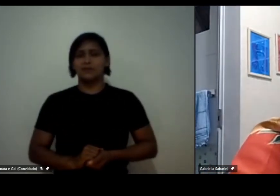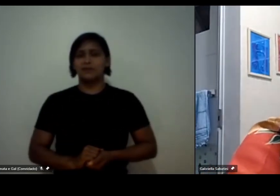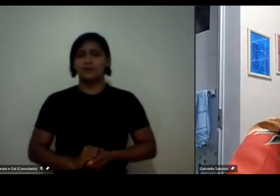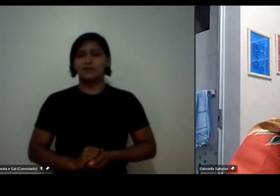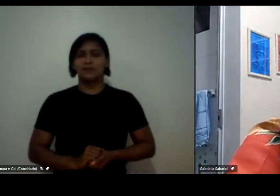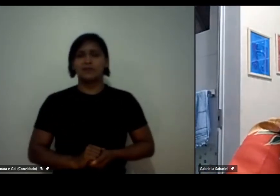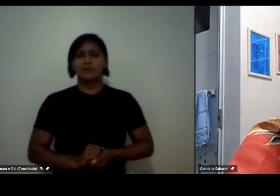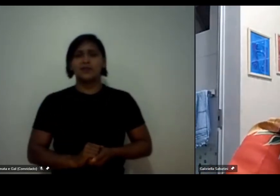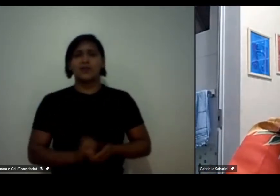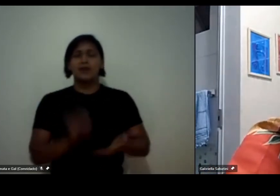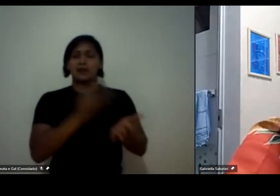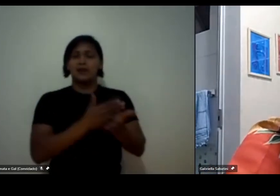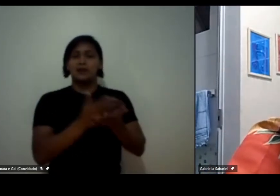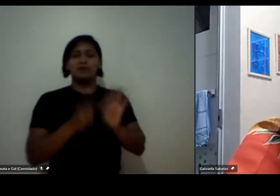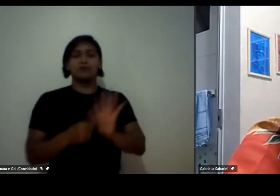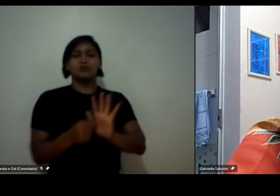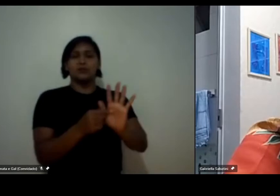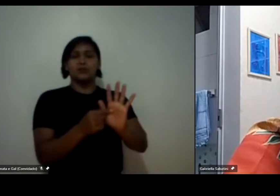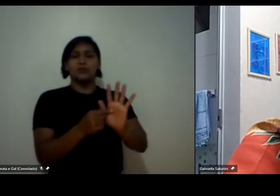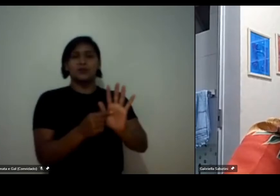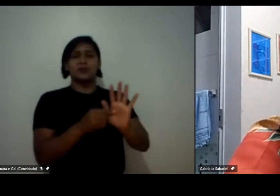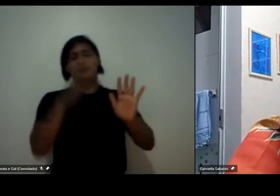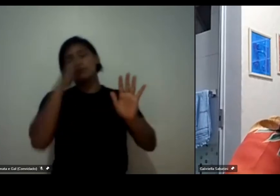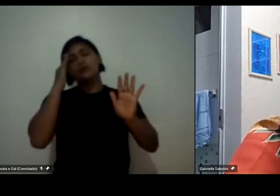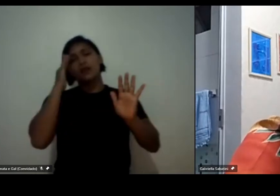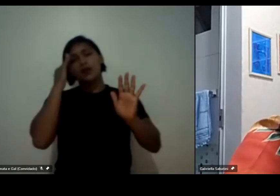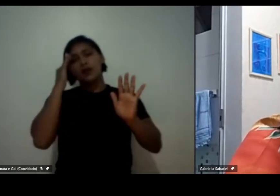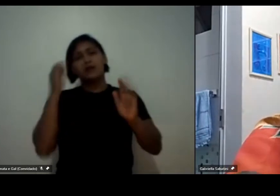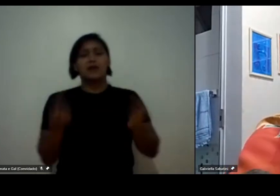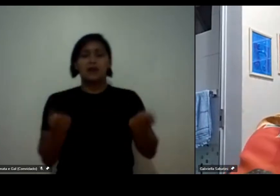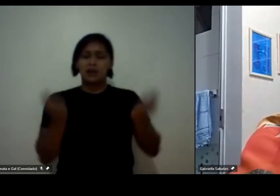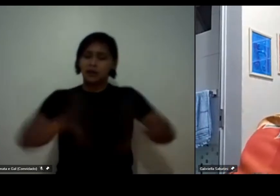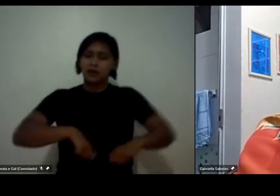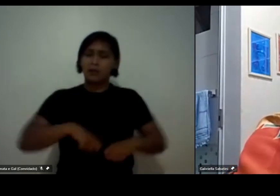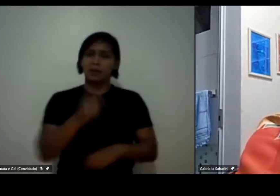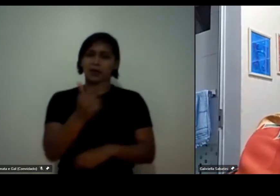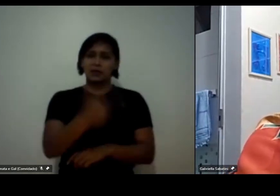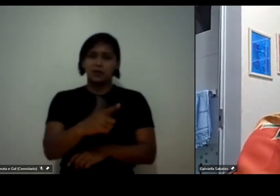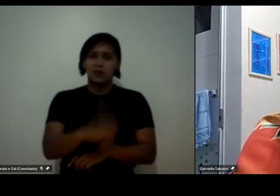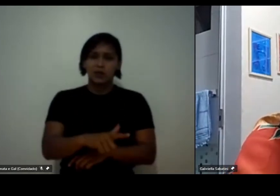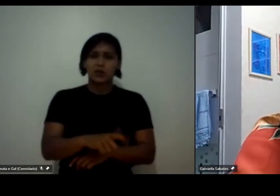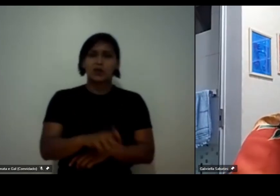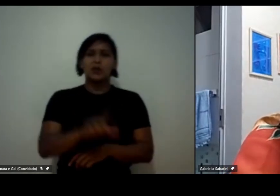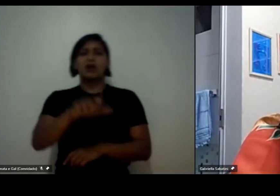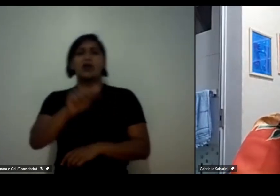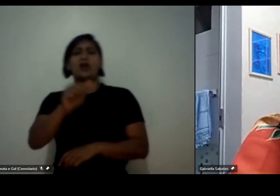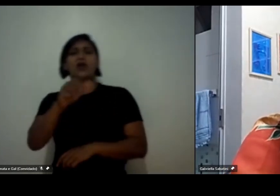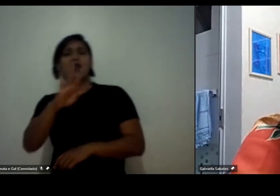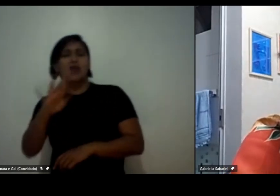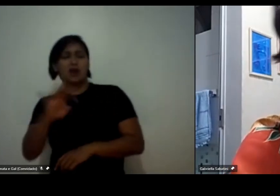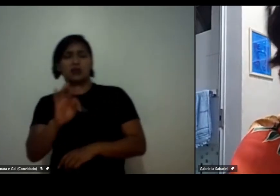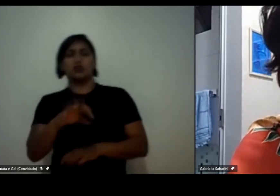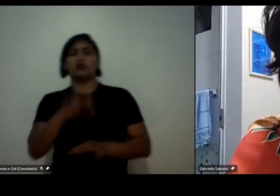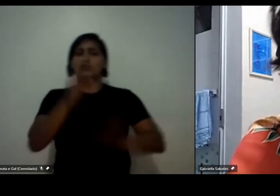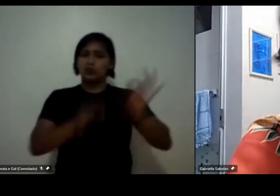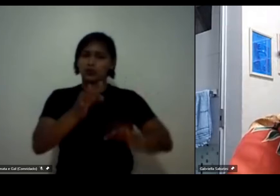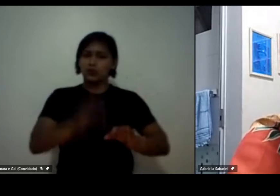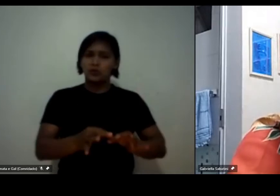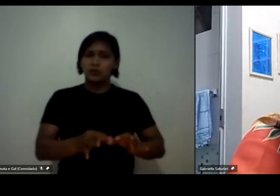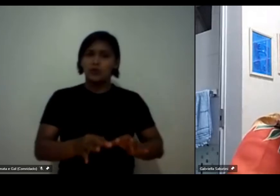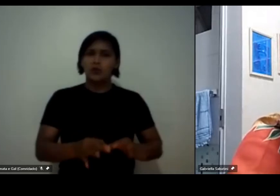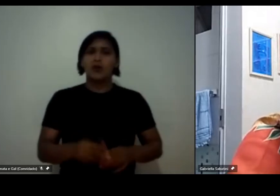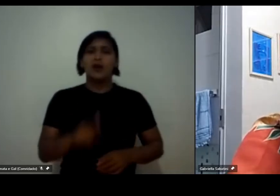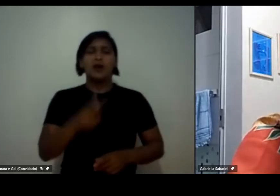A partir do apresentado, entendo que ser incapaz, tanto no sentido lato e jurídico, é ter um corpo